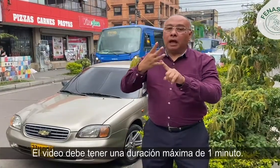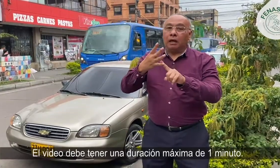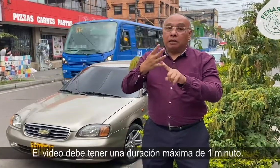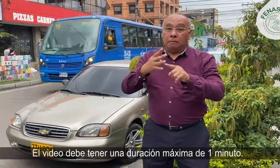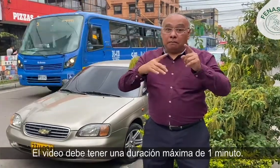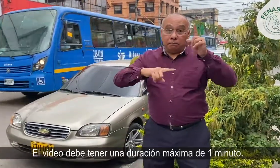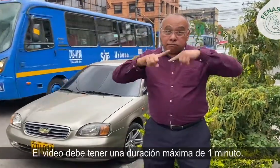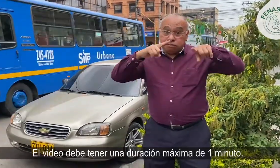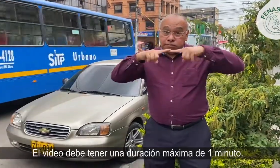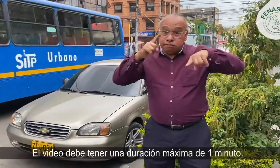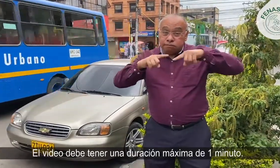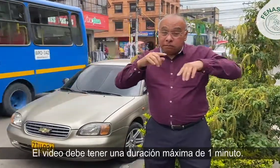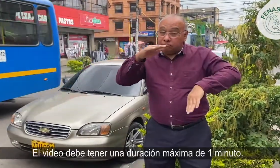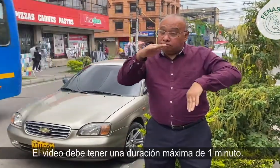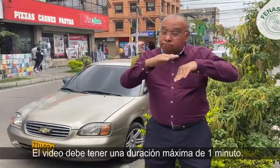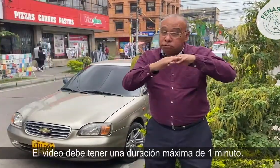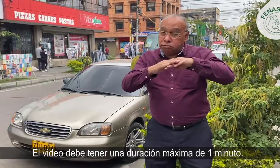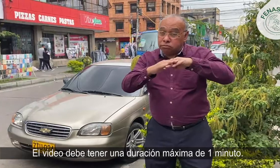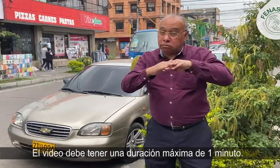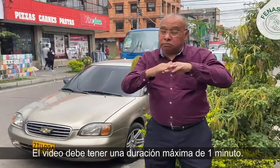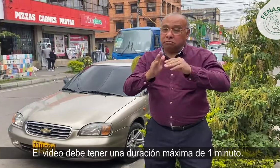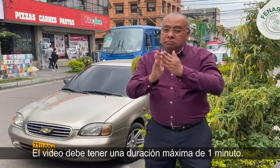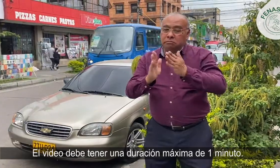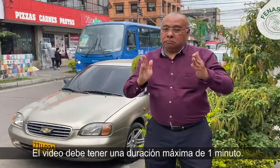El video debe tener una duración máxima de un minuto.